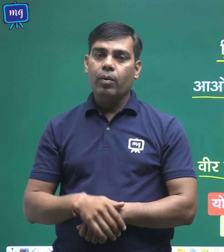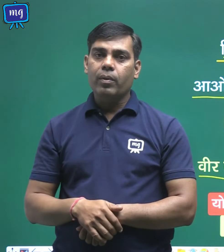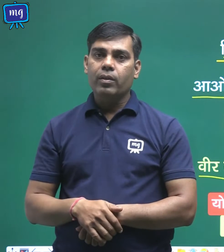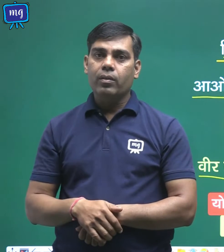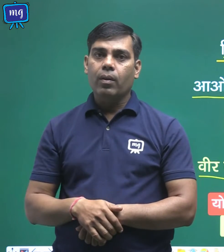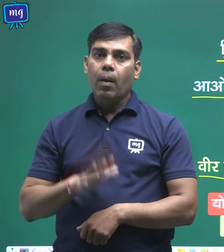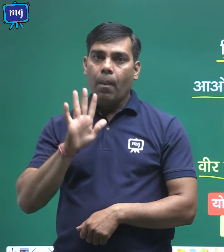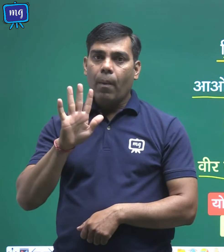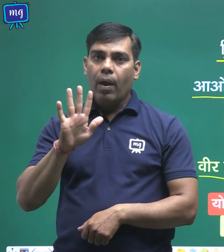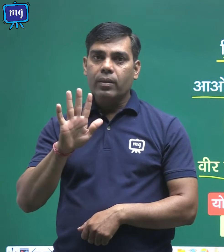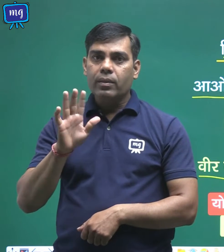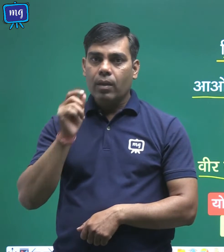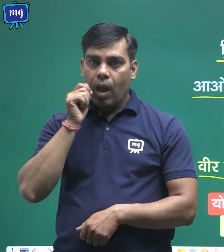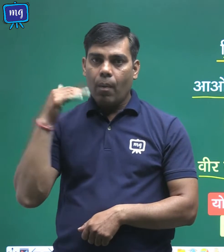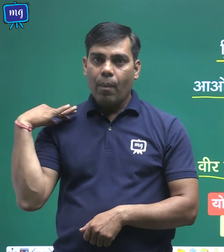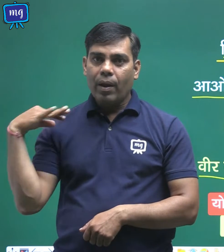पांडवों के बीच